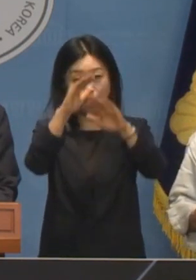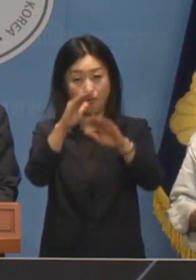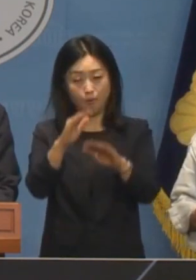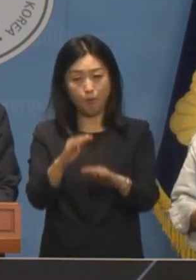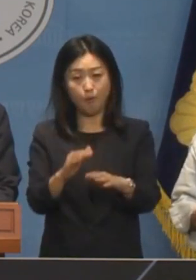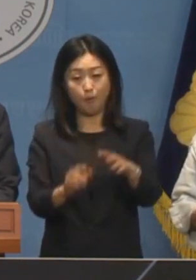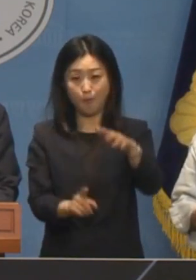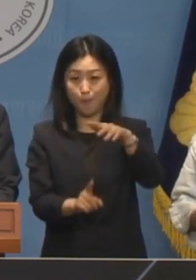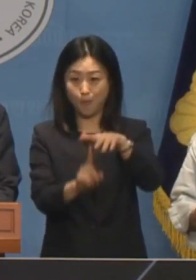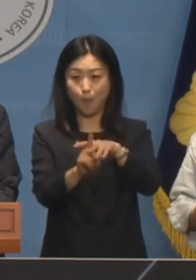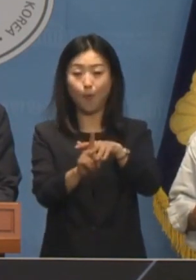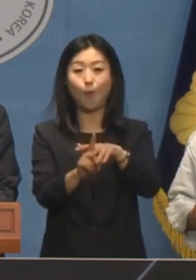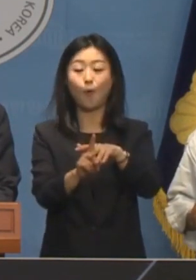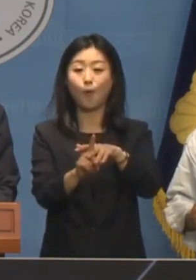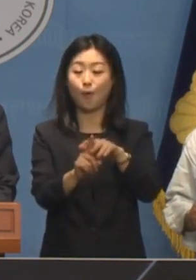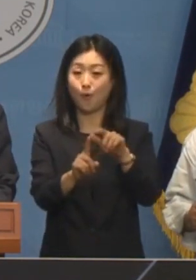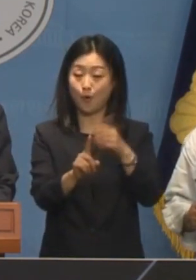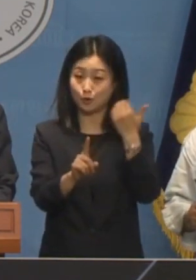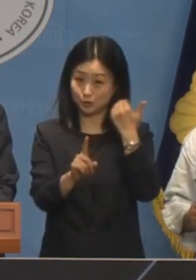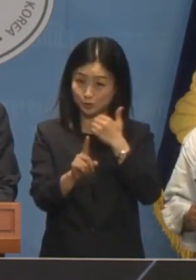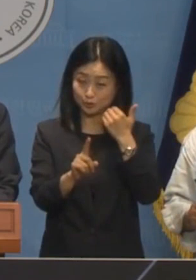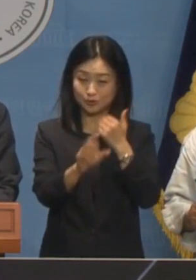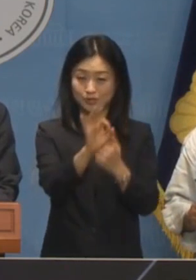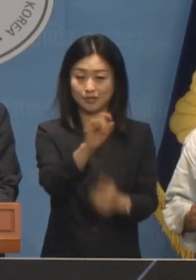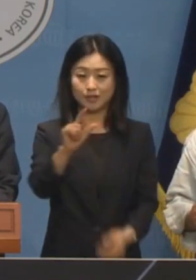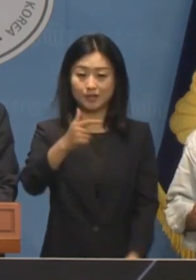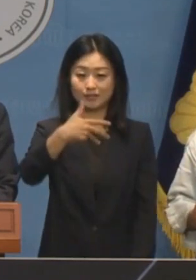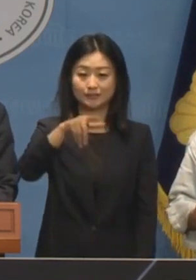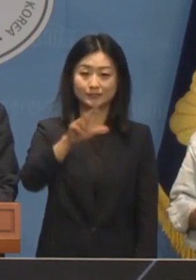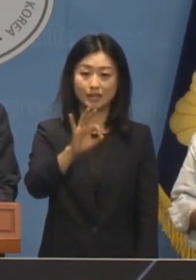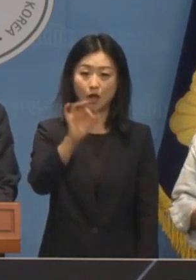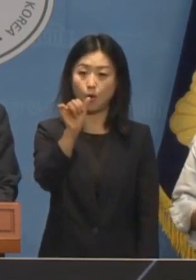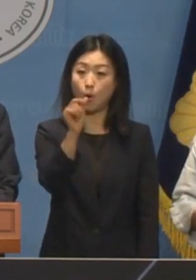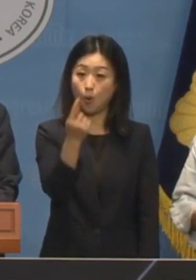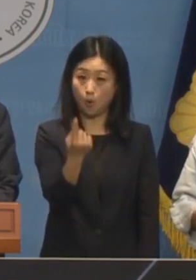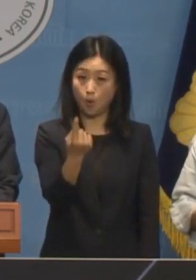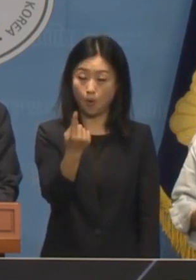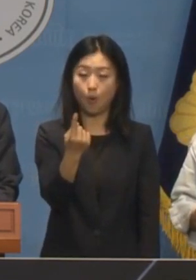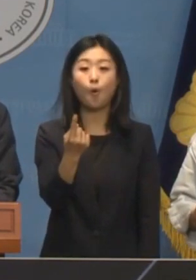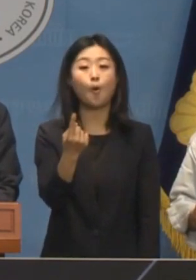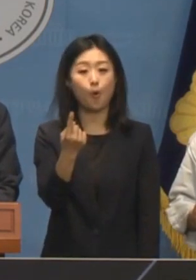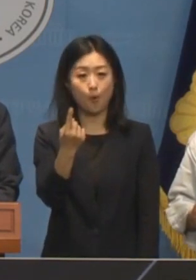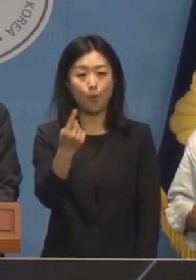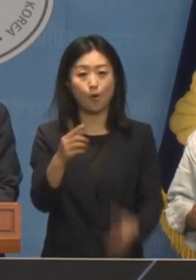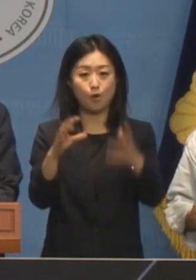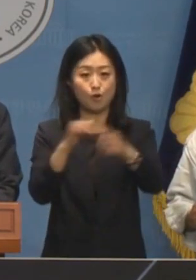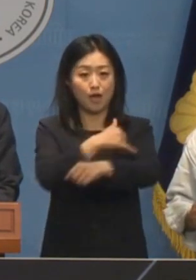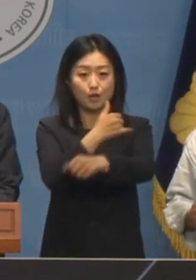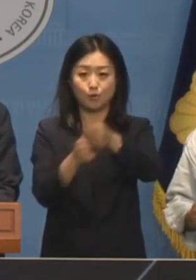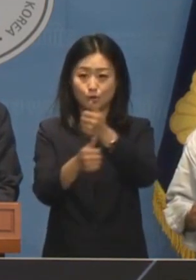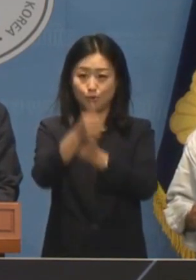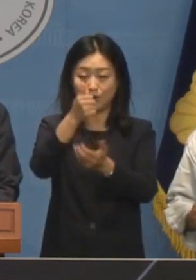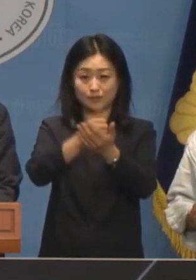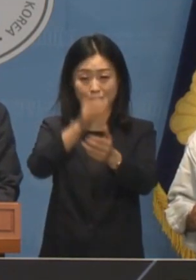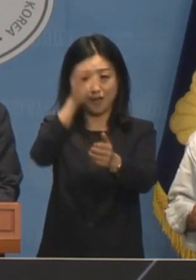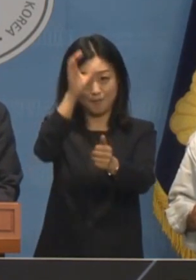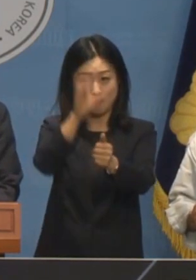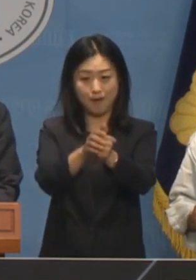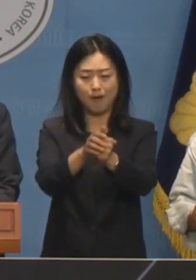좋은 적합자라고 하는 안창호 후보자가 인권위원장 후보자로 지명이 됐기 때문입니다.